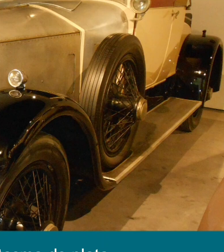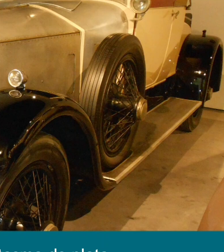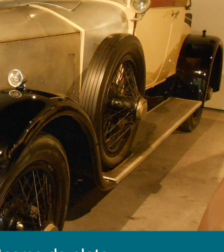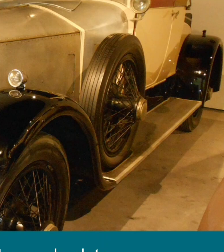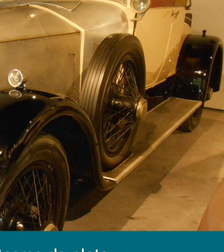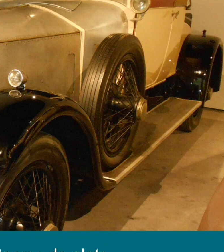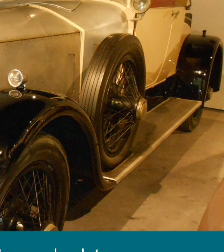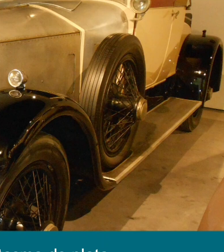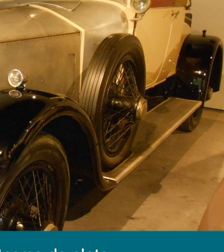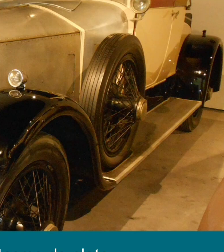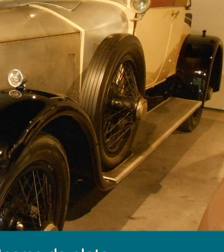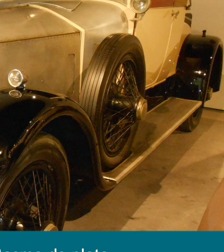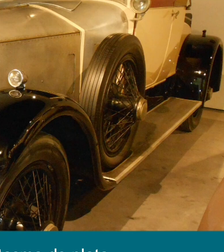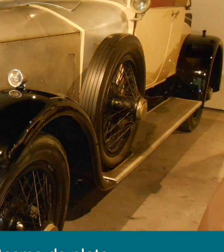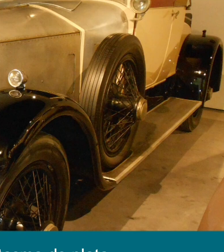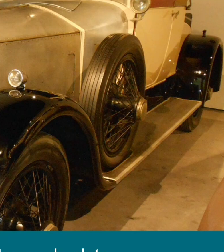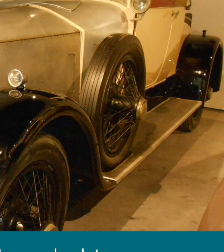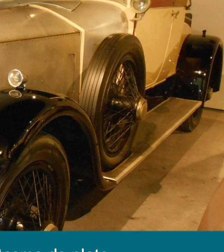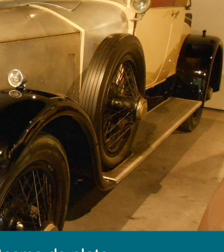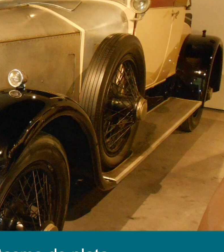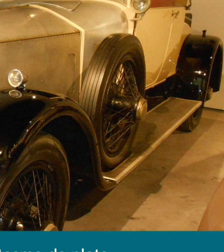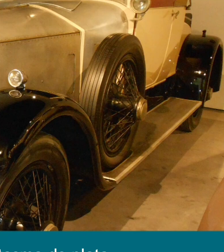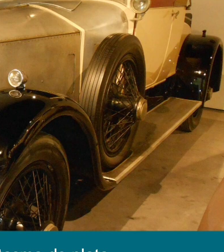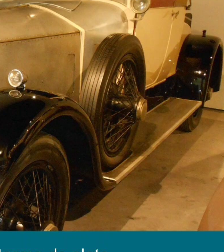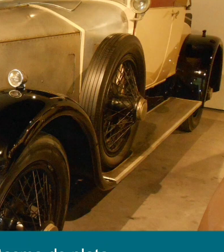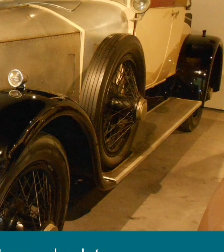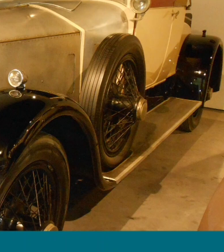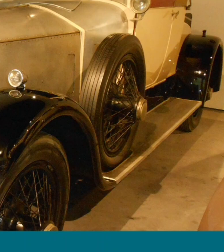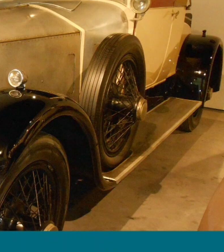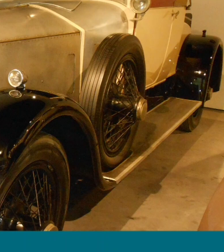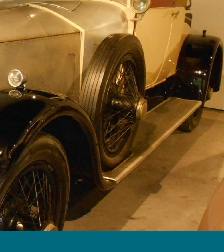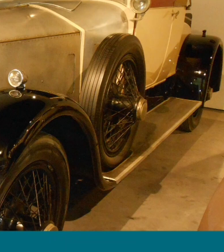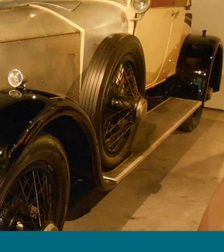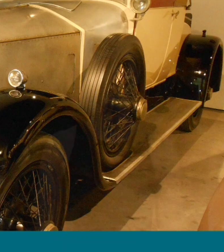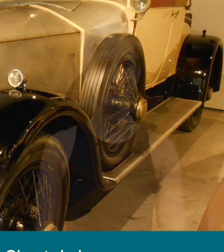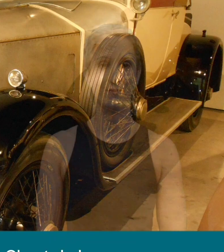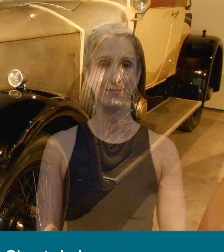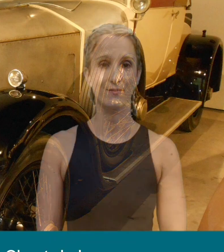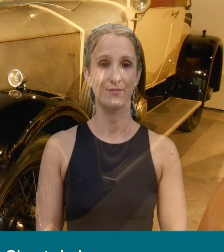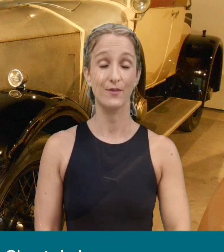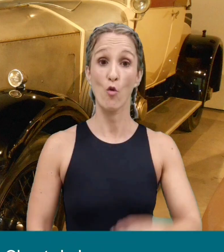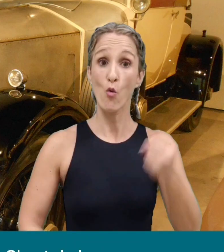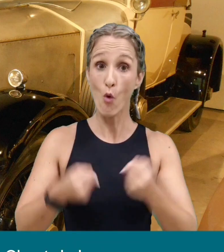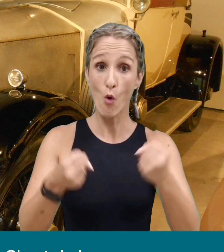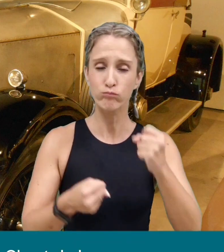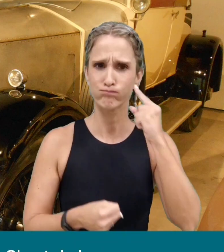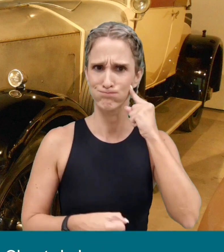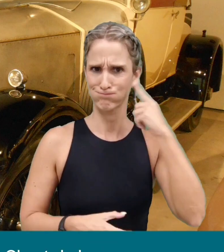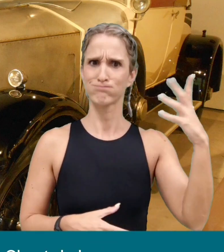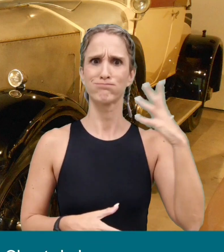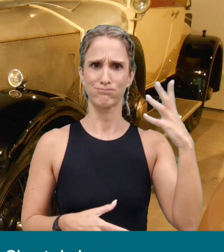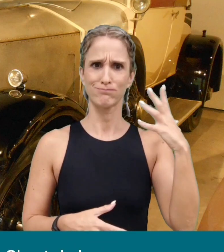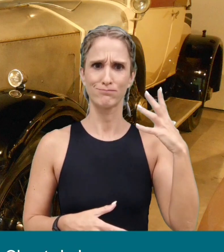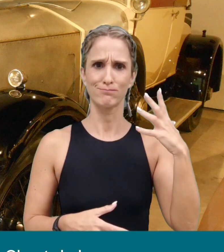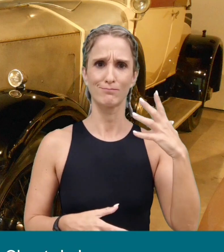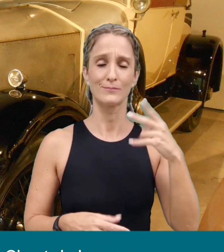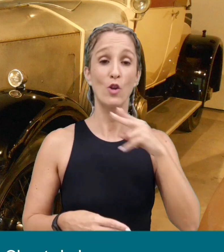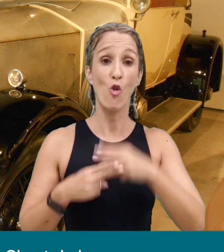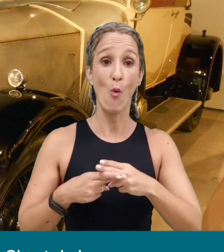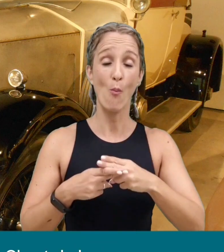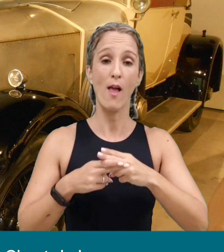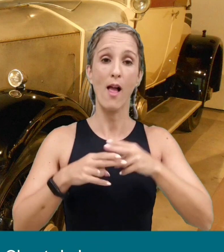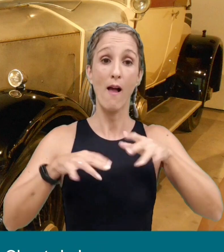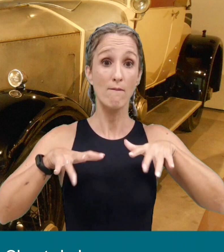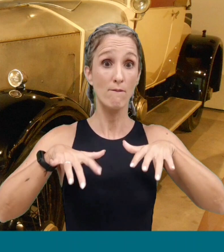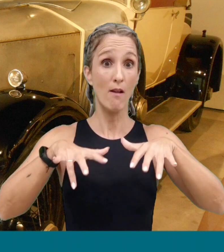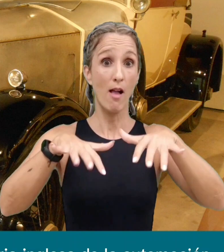7.400 centímetros cúbicos fantasma de plata el famoso modelo Silver